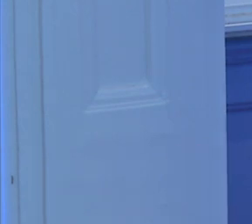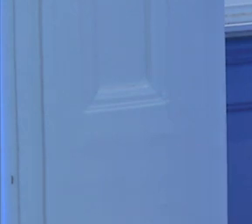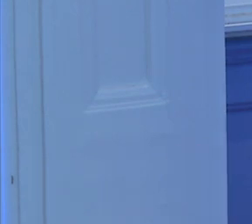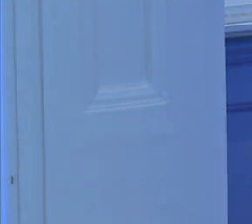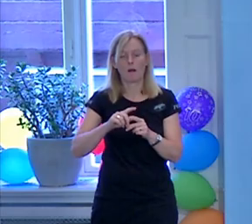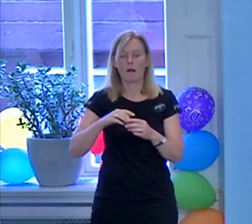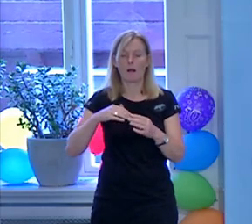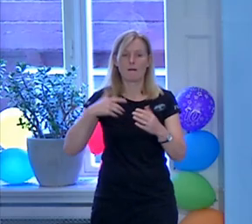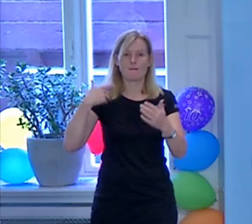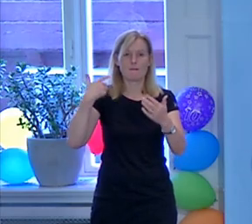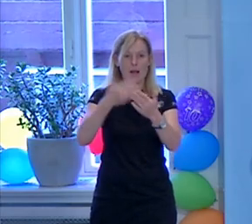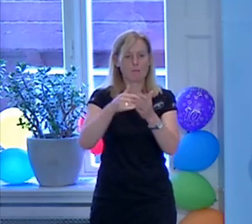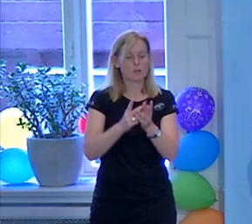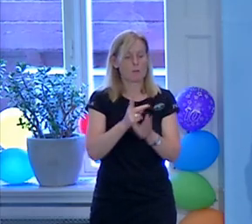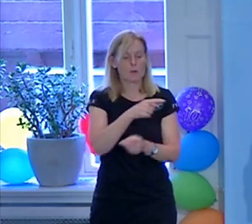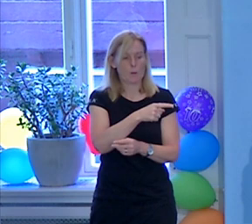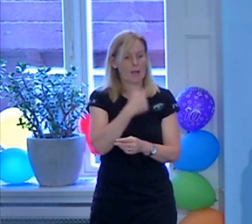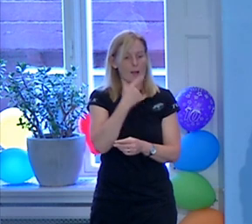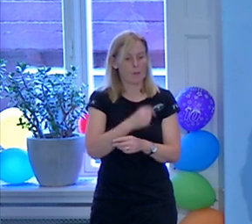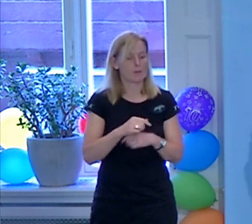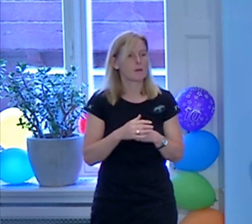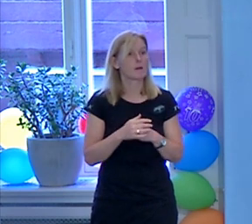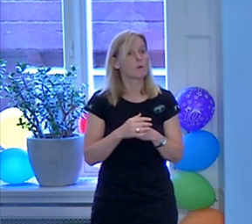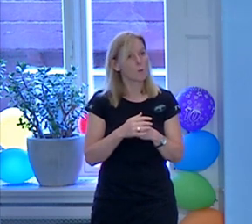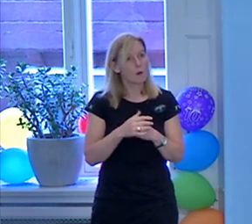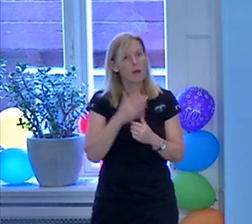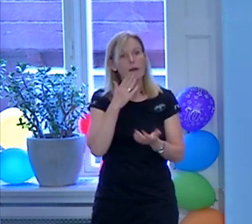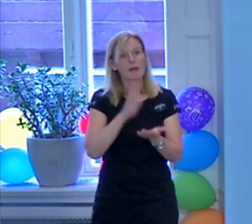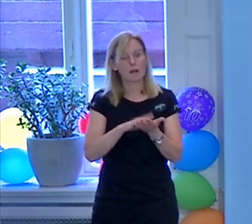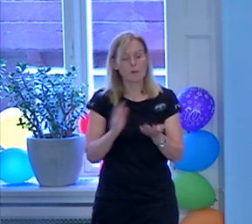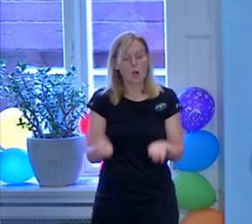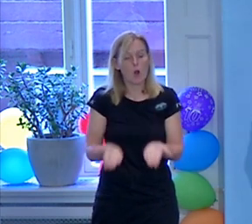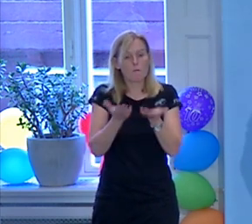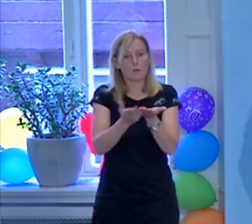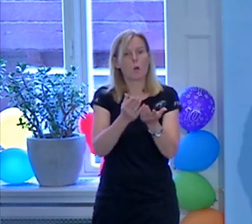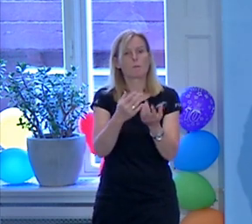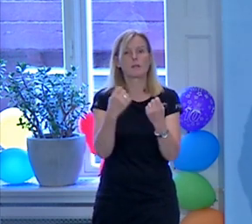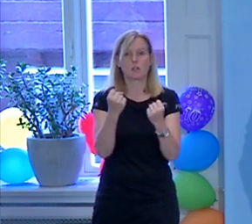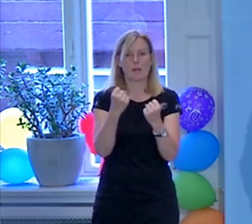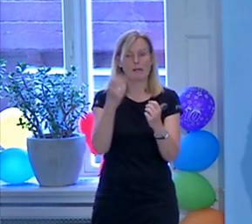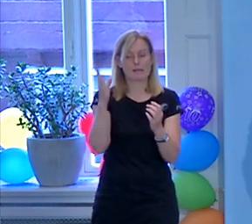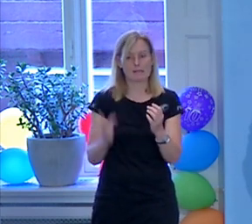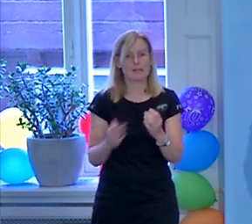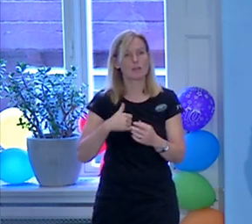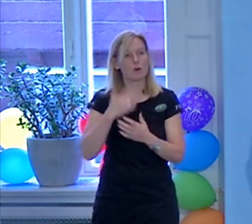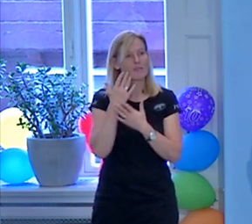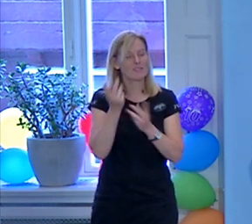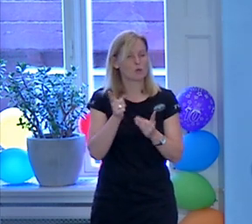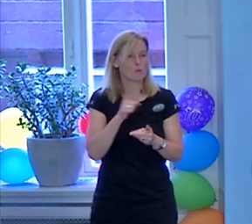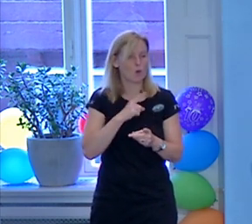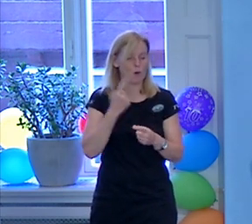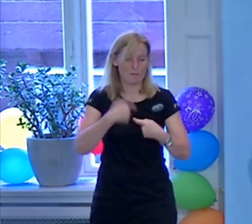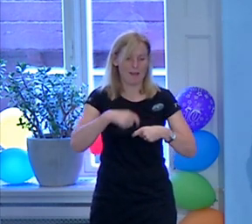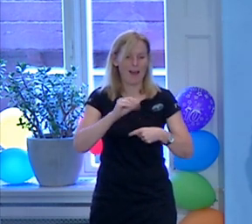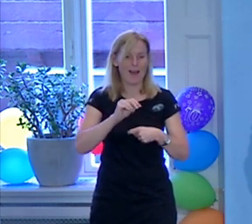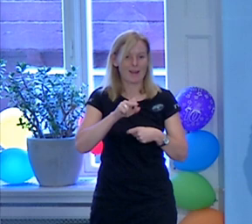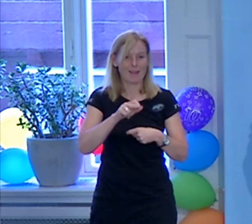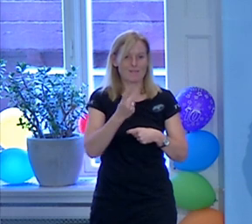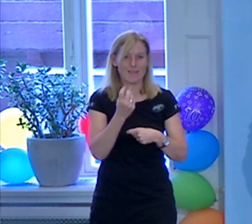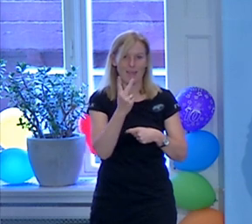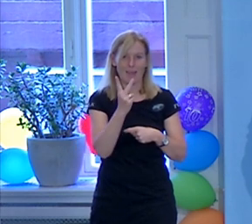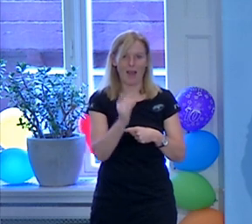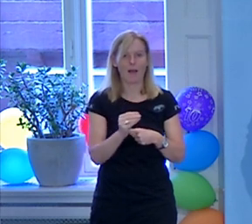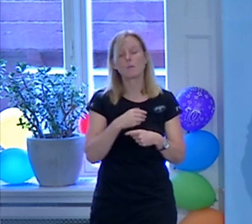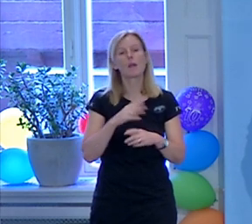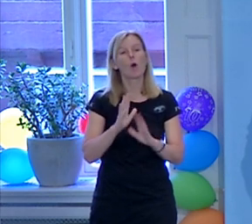ni. Ja, men det är väl att lyfta fram de styrkorna ni har. Nu känner inte jag till Arvika speciellt väl, men just många jag